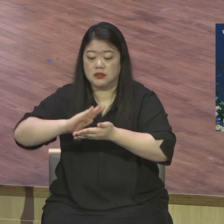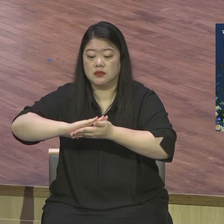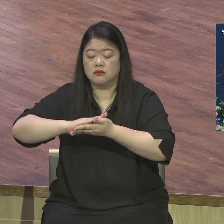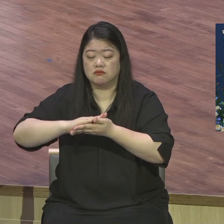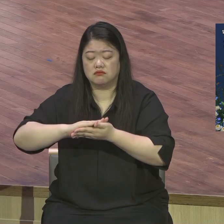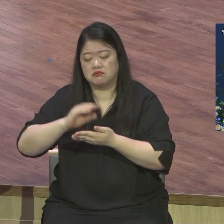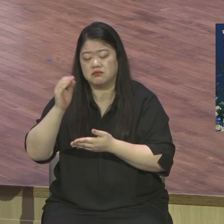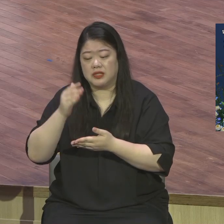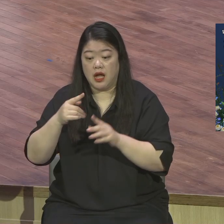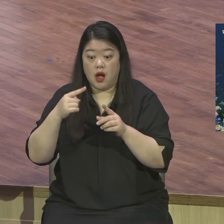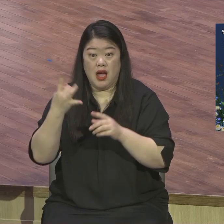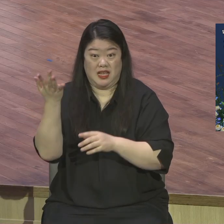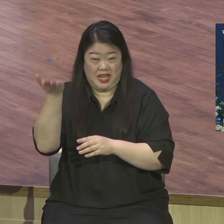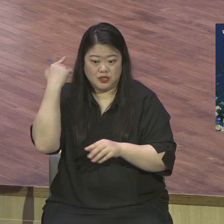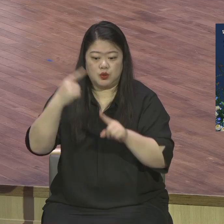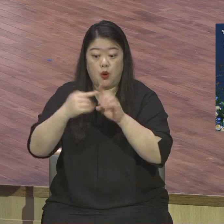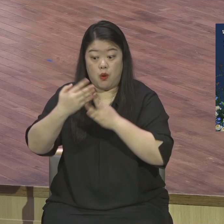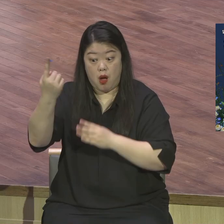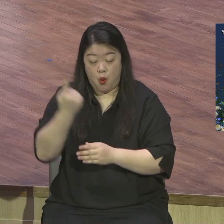하나님 앞에 더